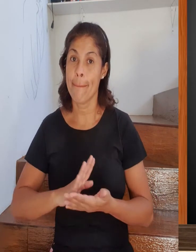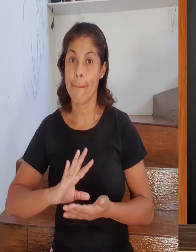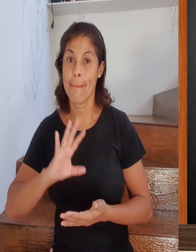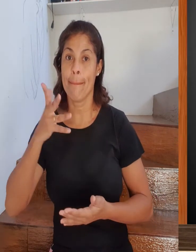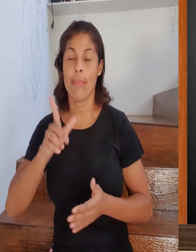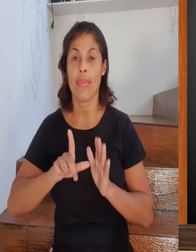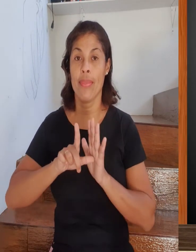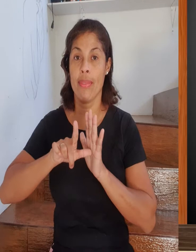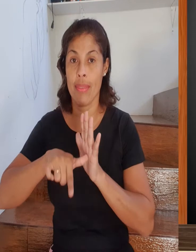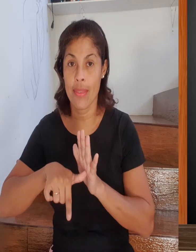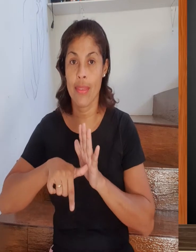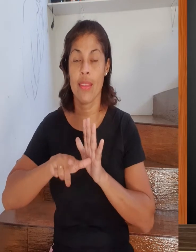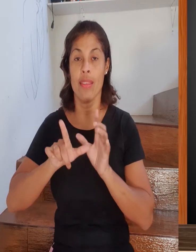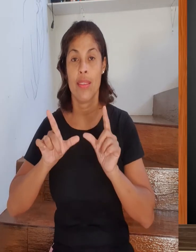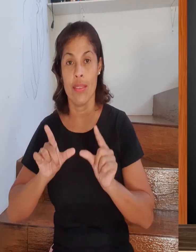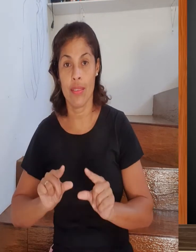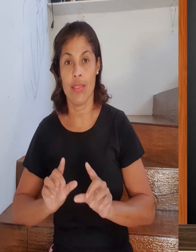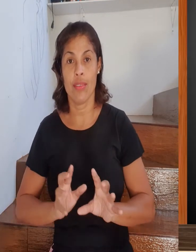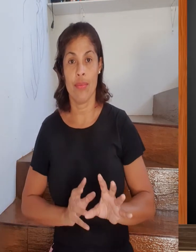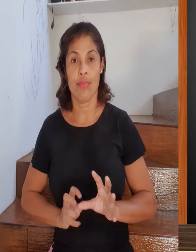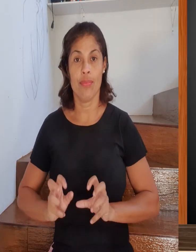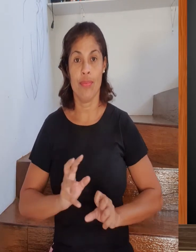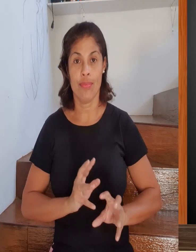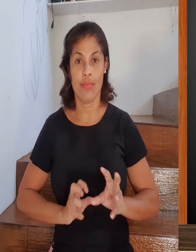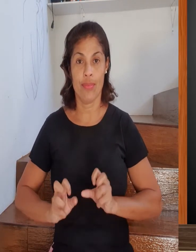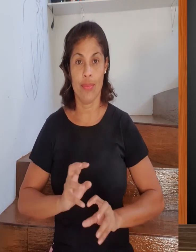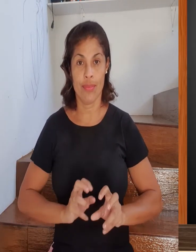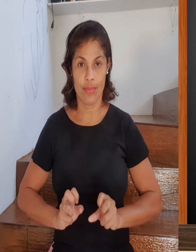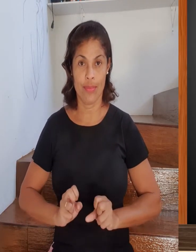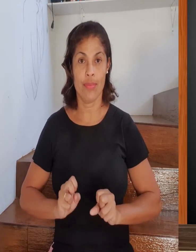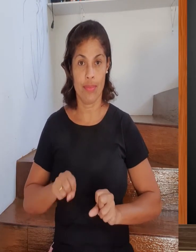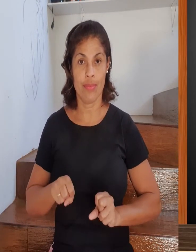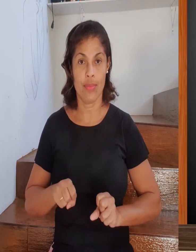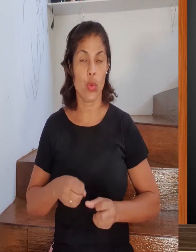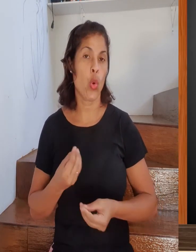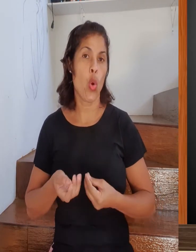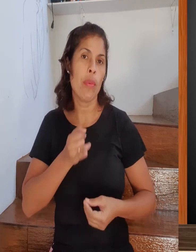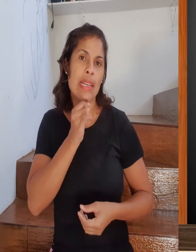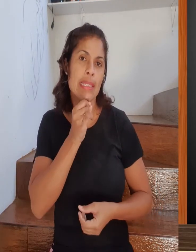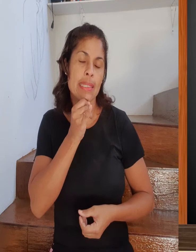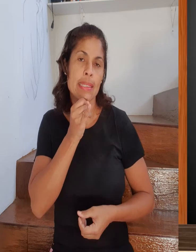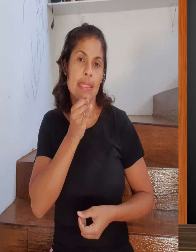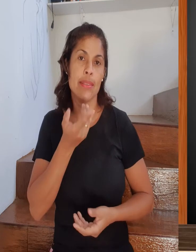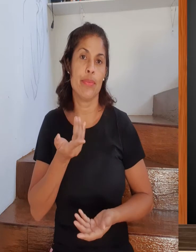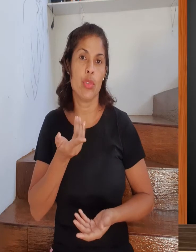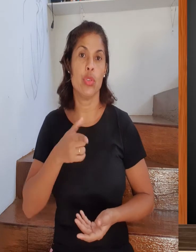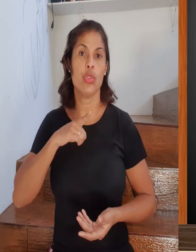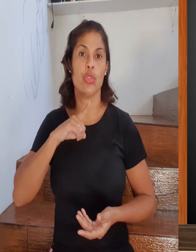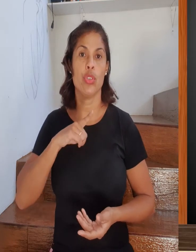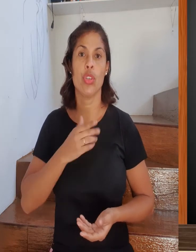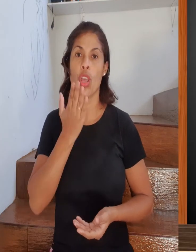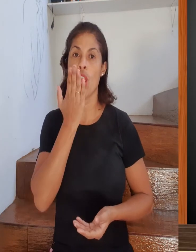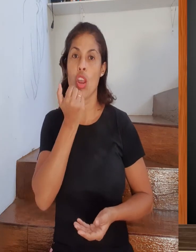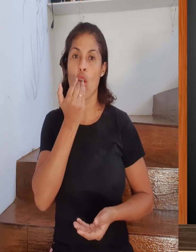Alguns fatores podem retardar e diminuir a absorção de drogas pelo trato gastrointestinal, como, por exemplo,